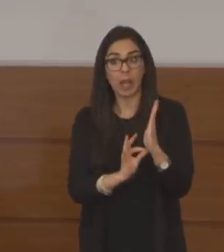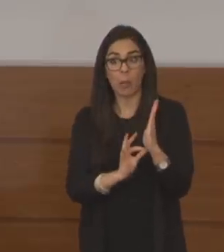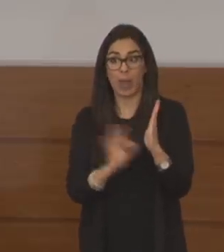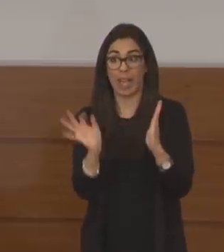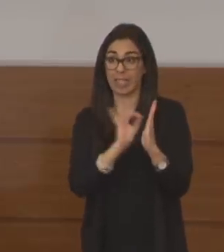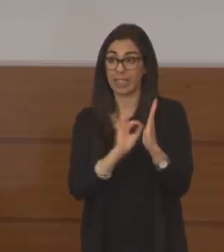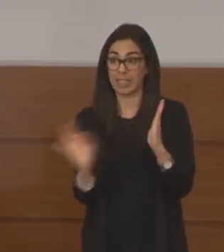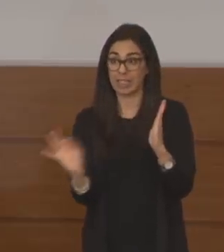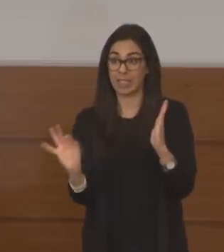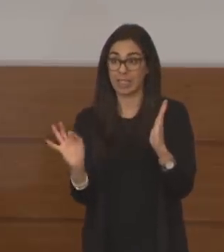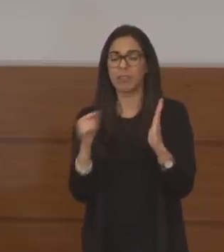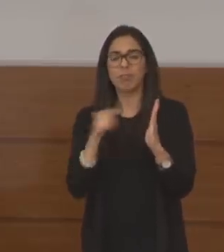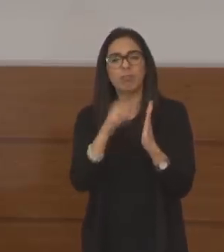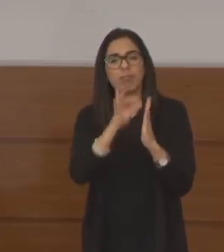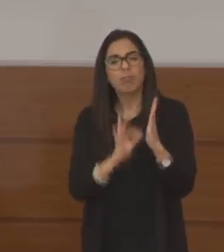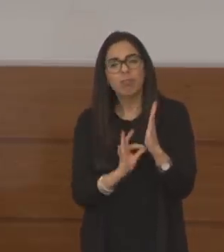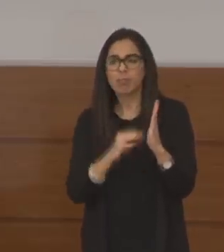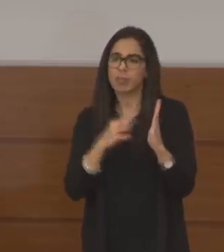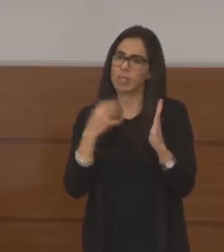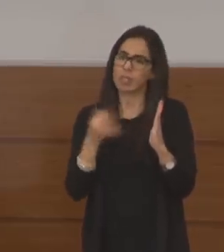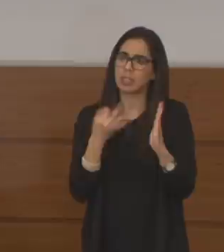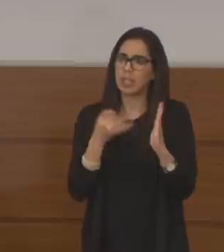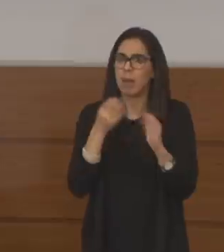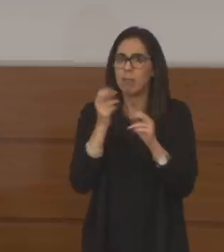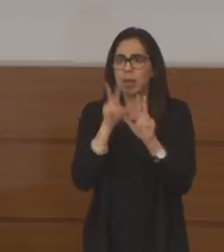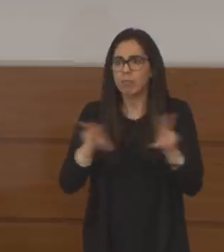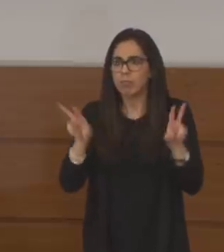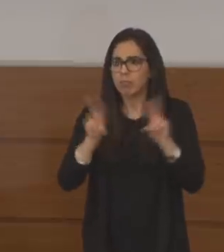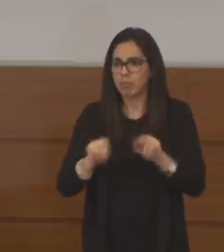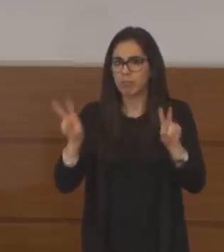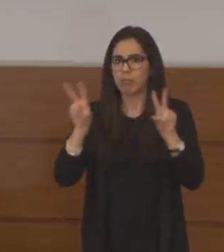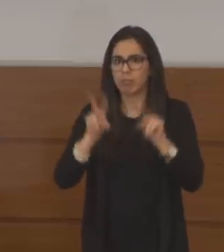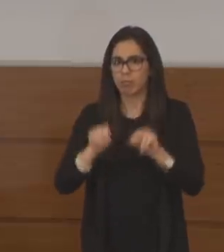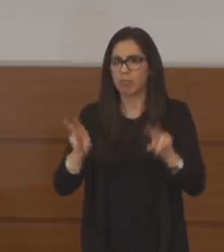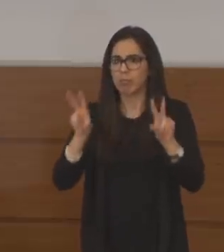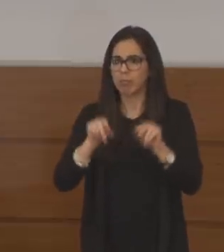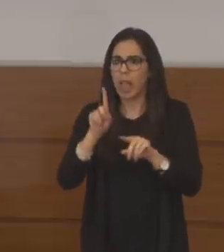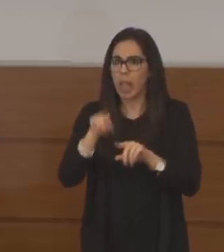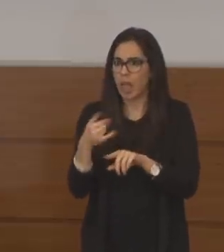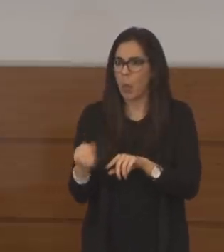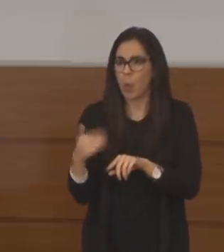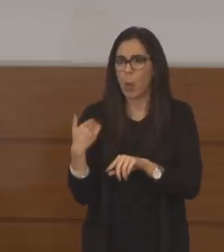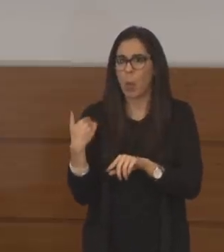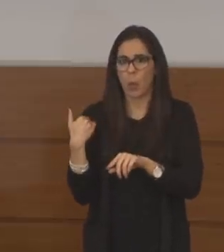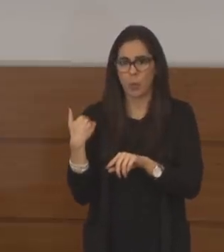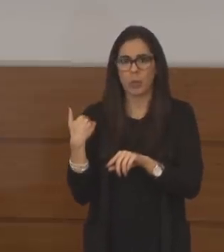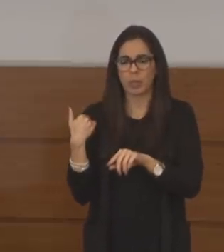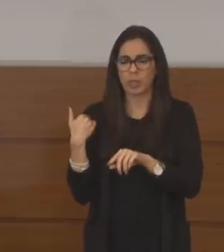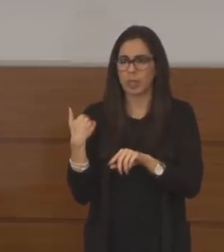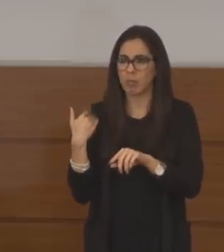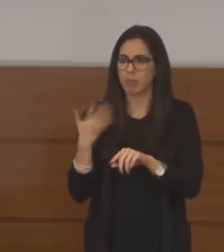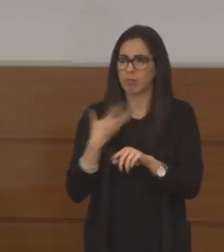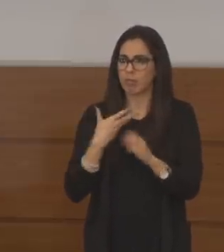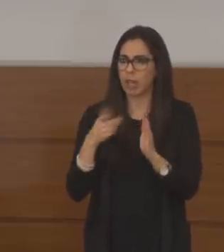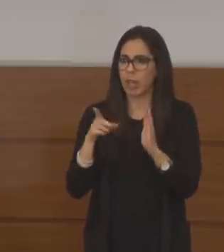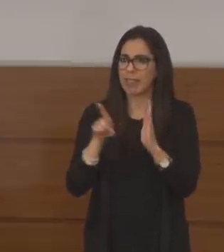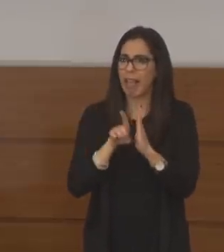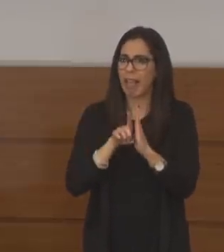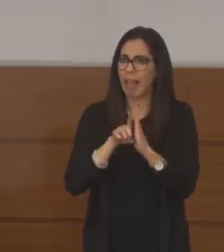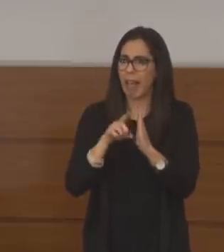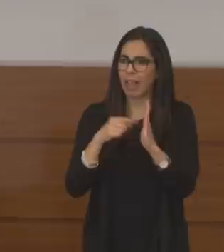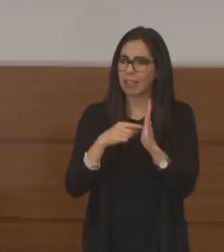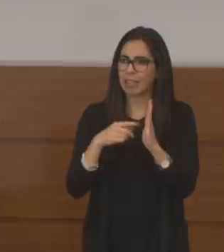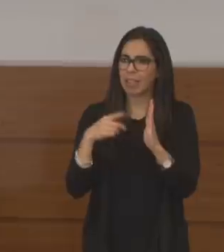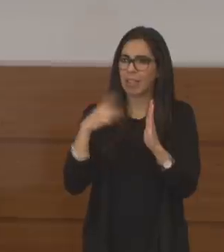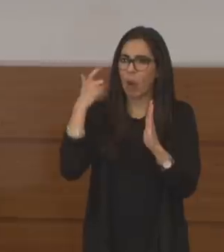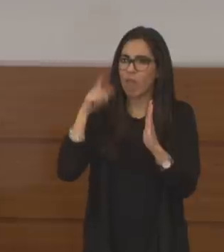raccomandazioni che sono emerse ripetutamente che sono state ribadite anche negli ultimi proventi provvedimenti del governo e chiaro che